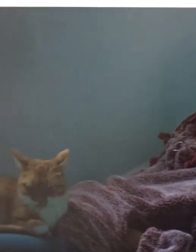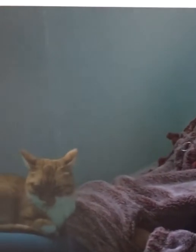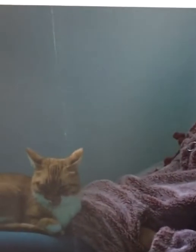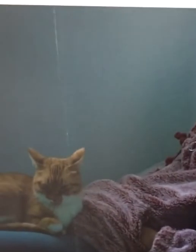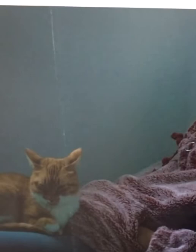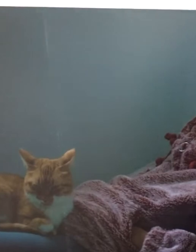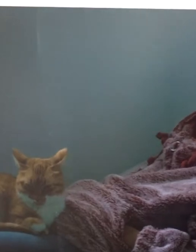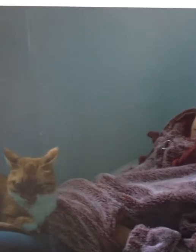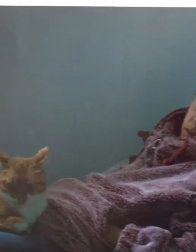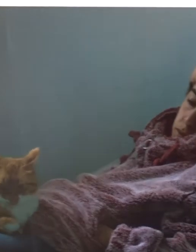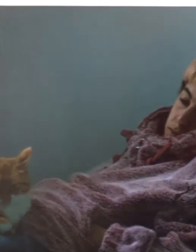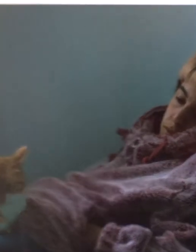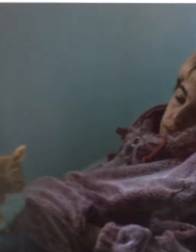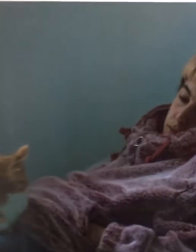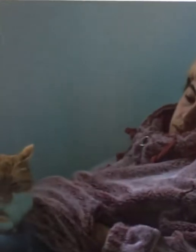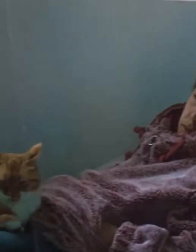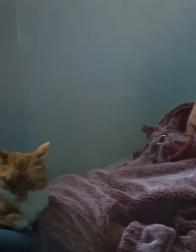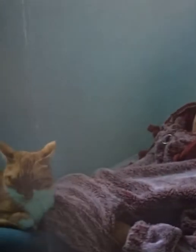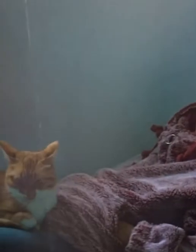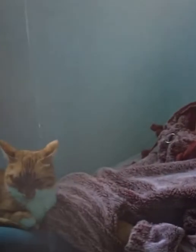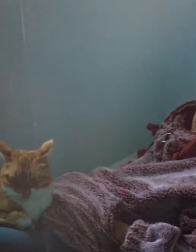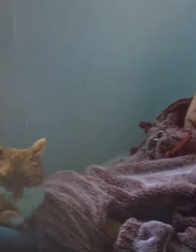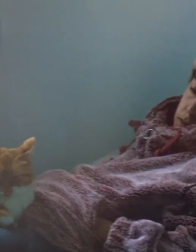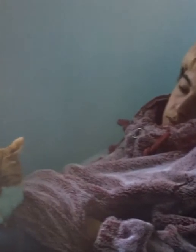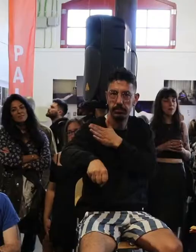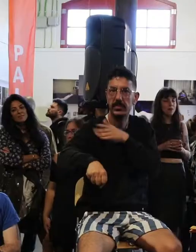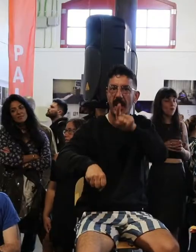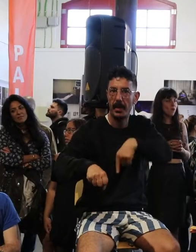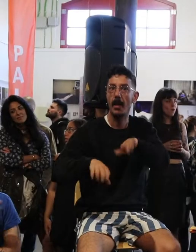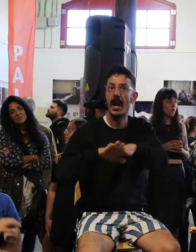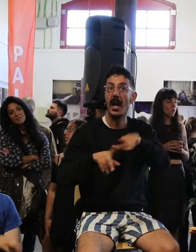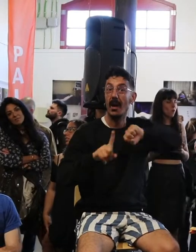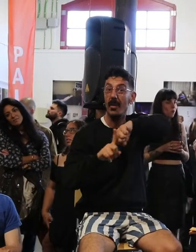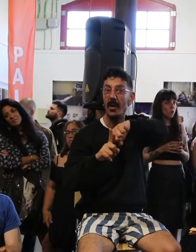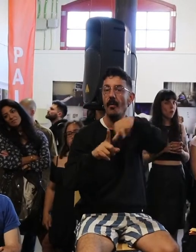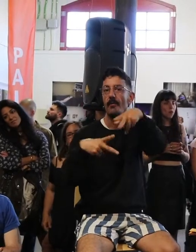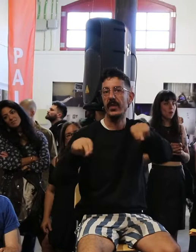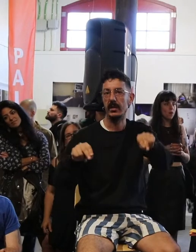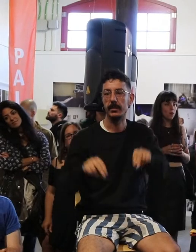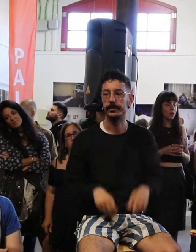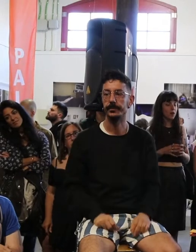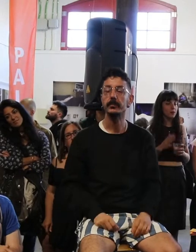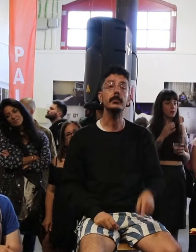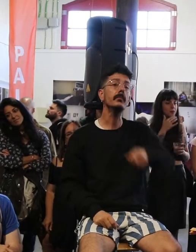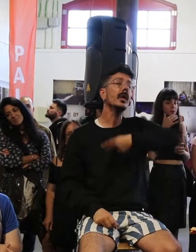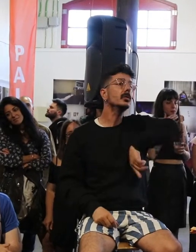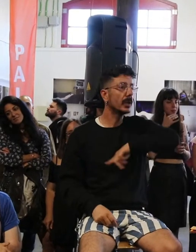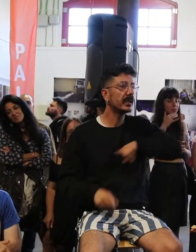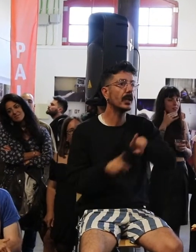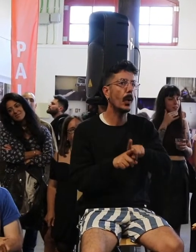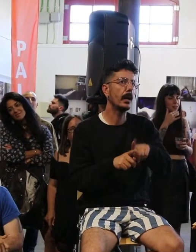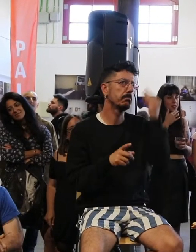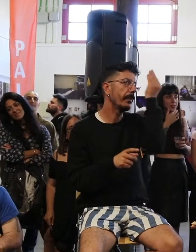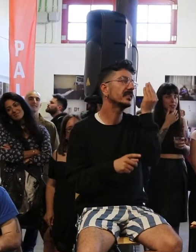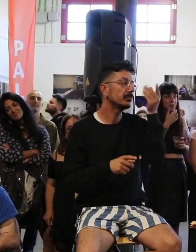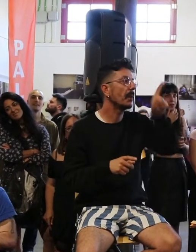i tots els ismes escarosos que ens oprimeixen. Llavors una mica aquest és el plantejament. També és important dir